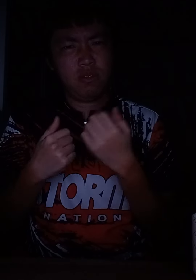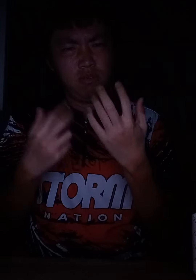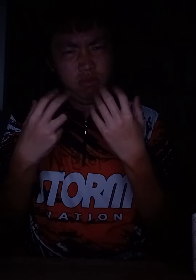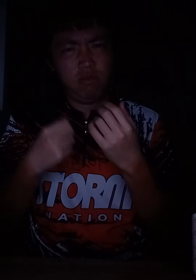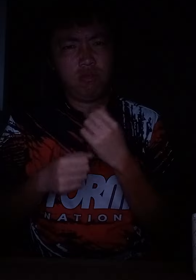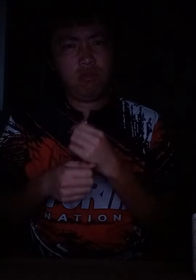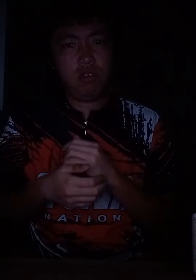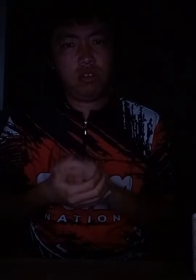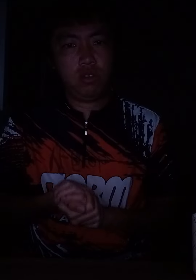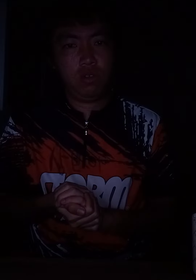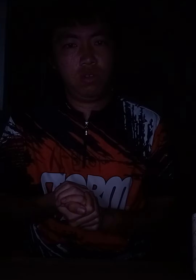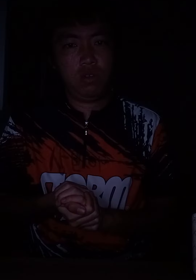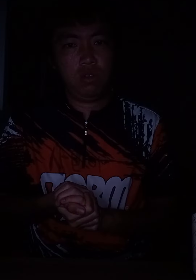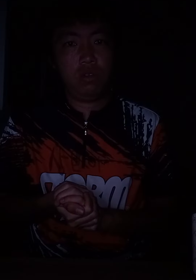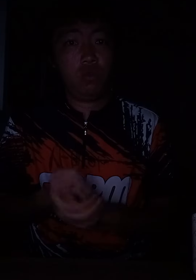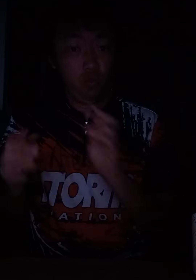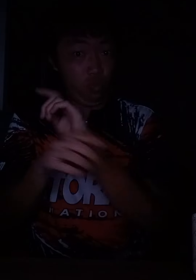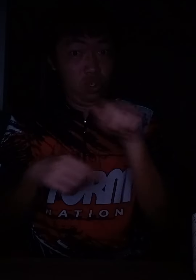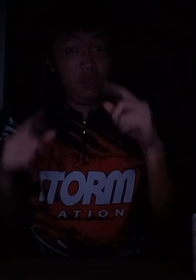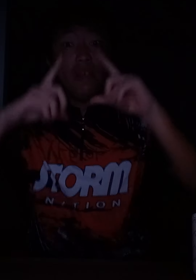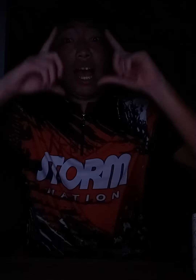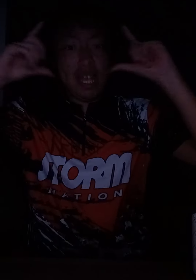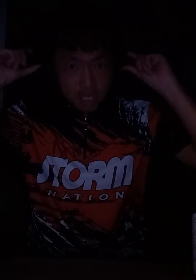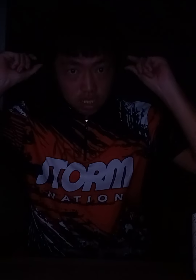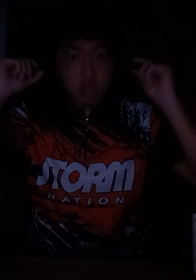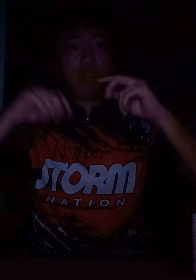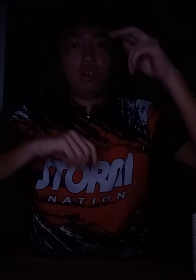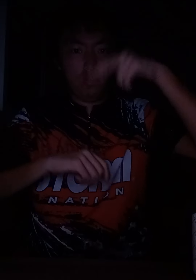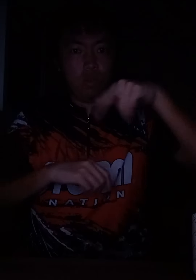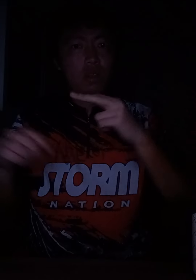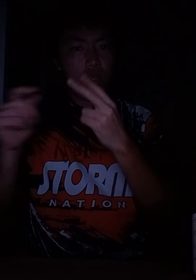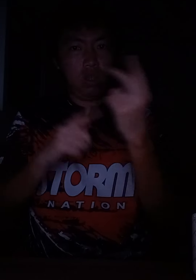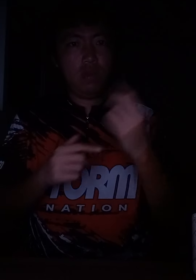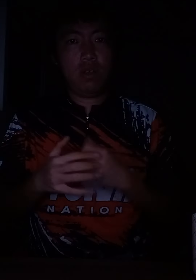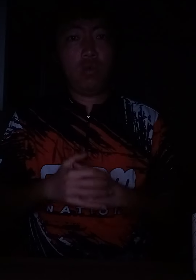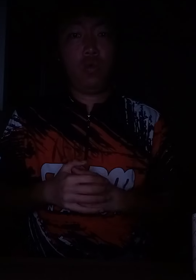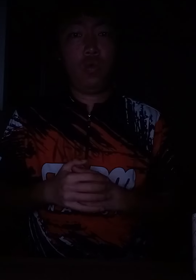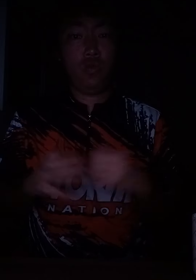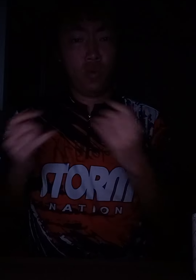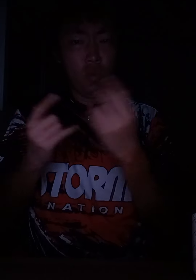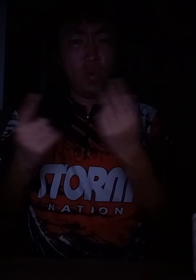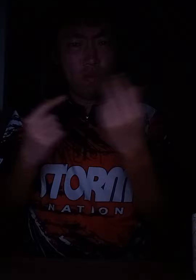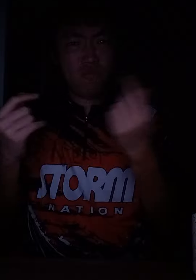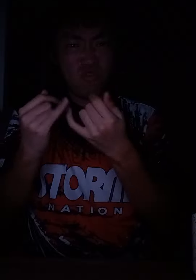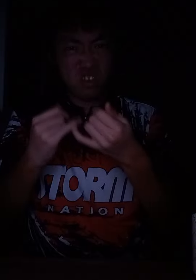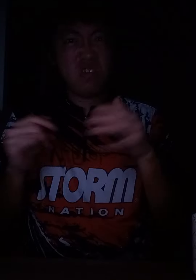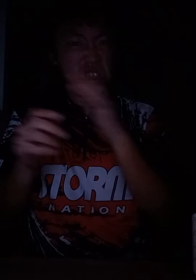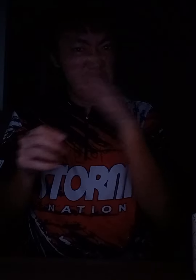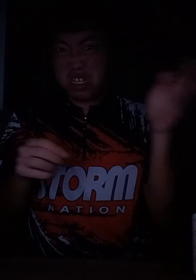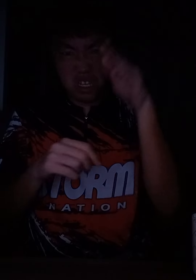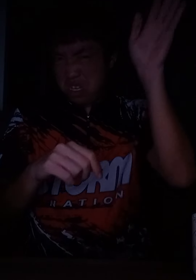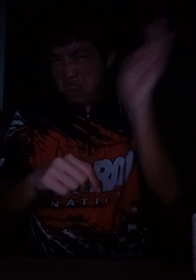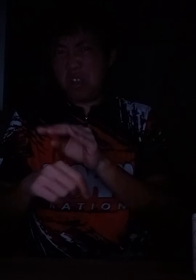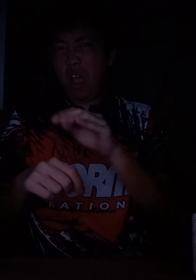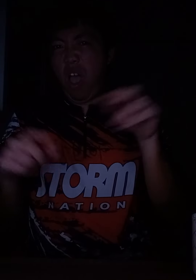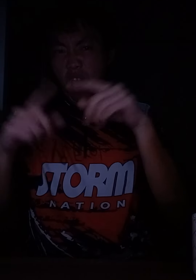것 같습니다. 전국적으로 마스크 착용 의무화 행정명령이 내려졌지만 곳곳에서 방역수칙을 제대로 지키지 않아 마찰을